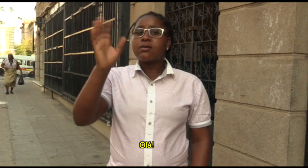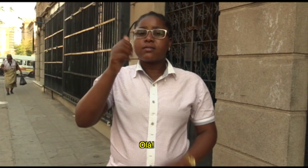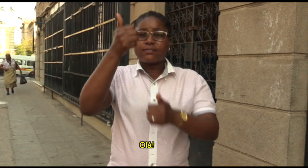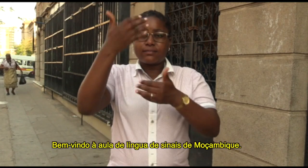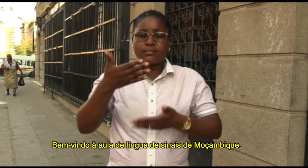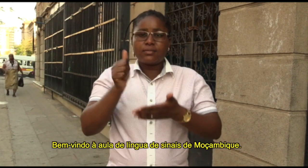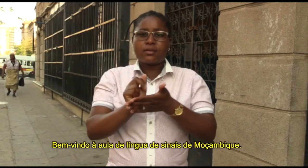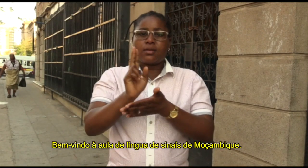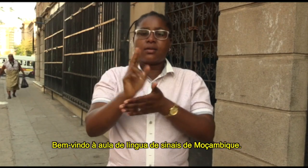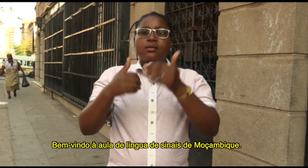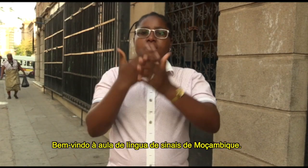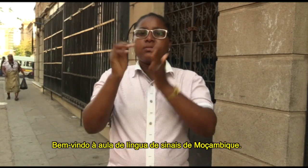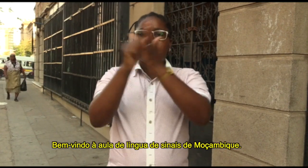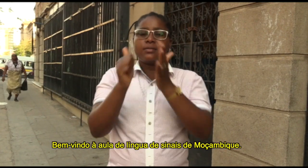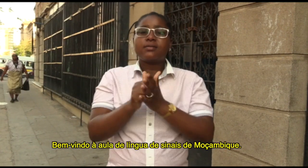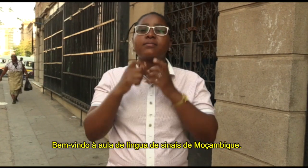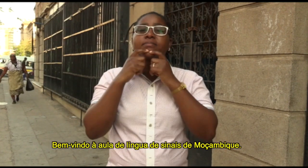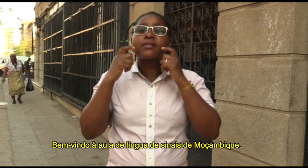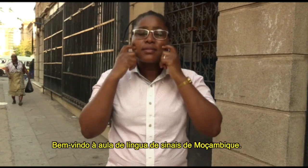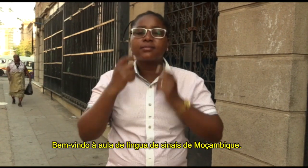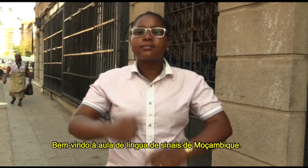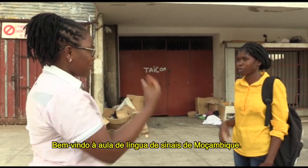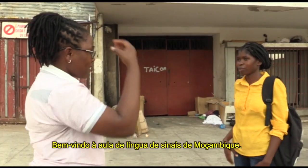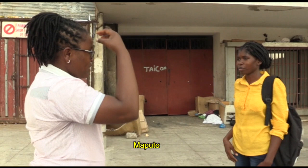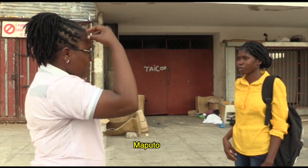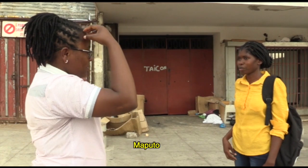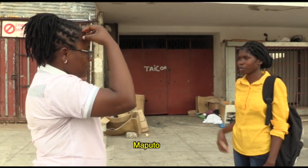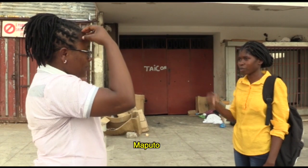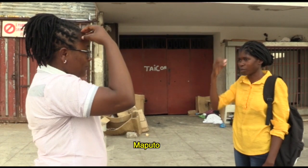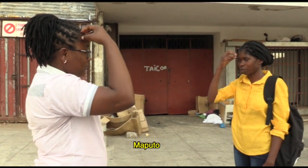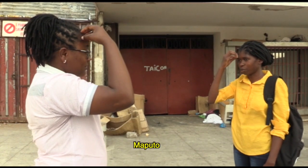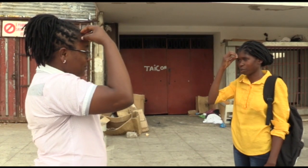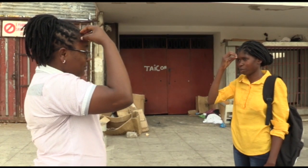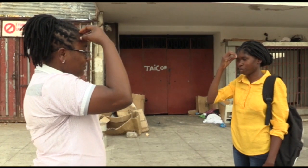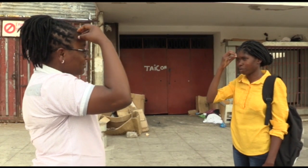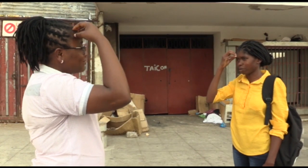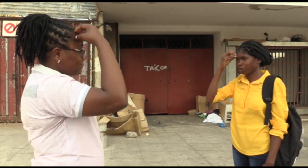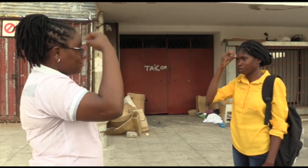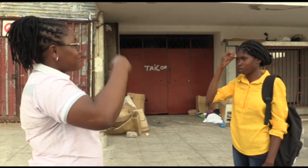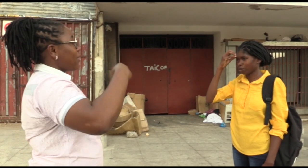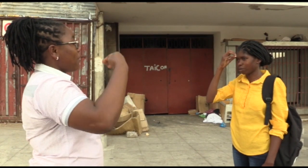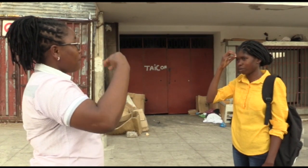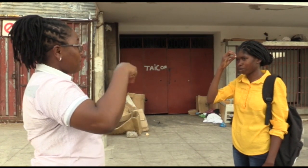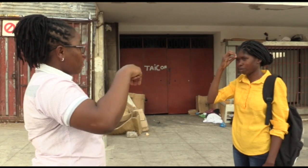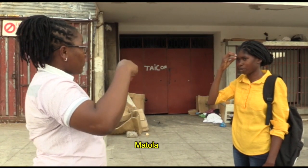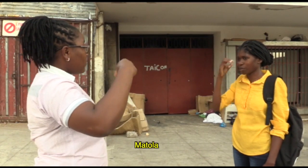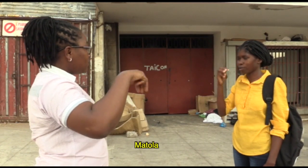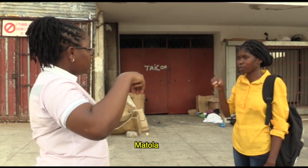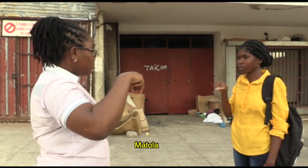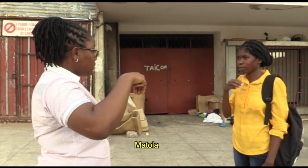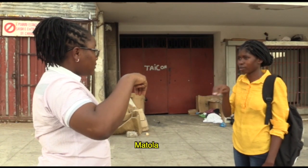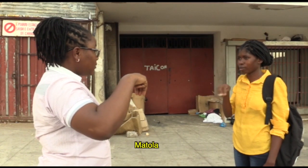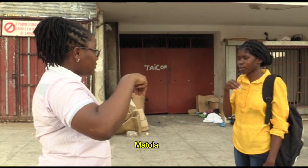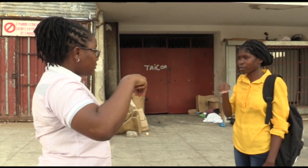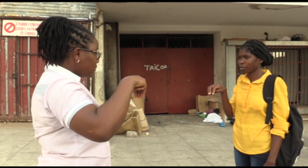Olá, bem-vindo à aula de língua de sinais. vocês conhecem sobre aquilo de